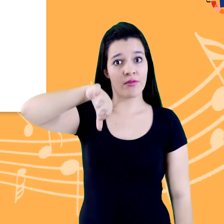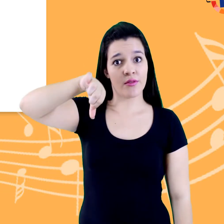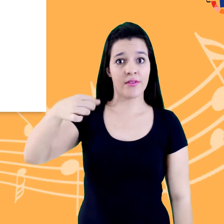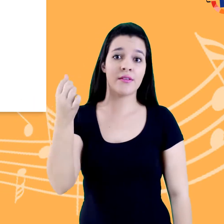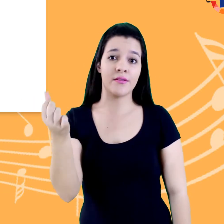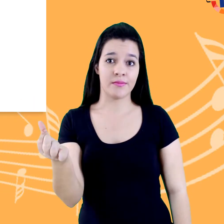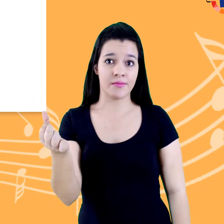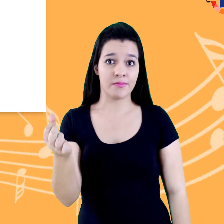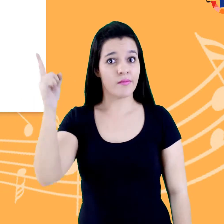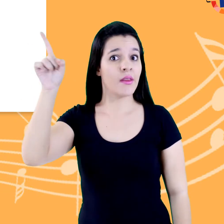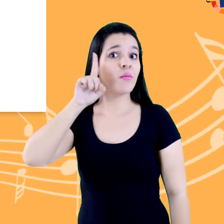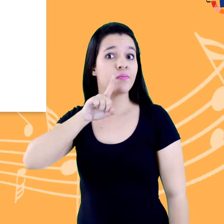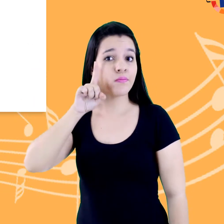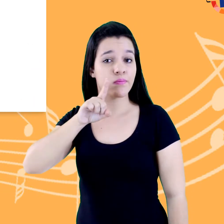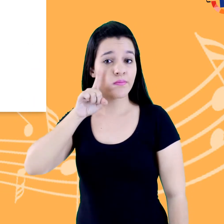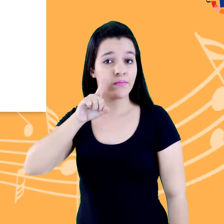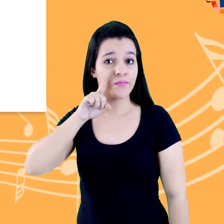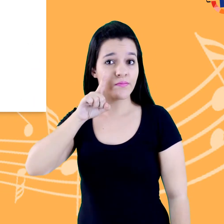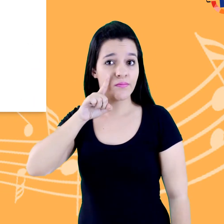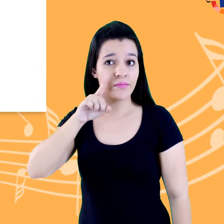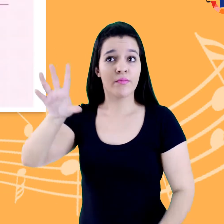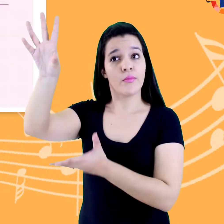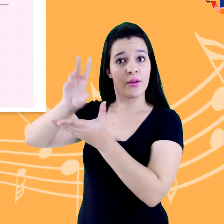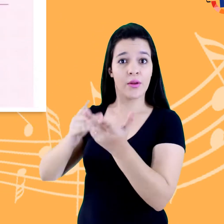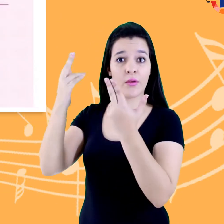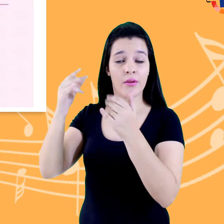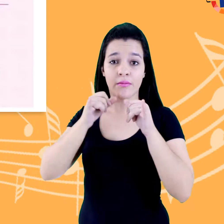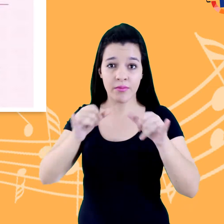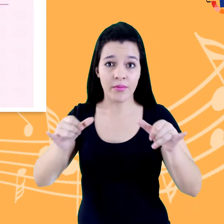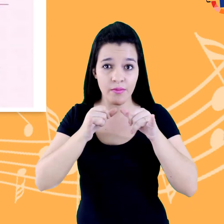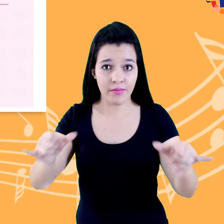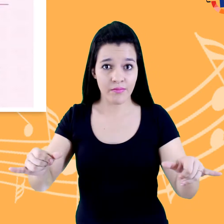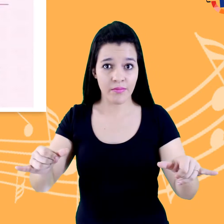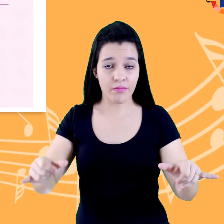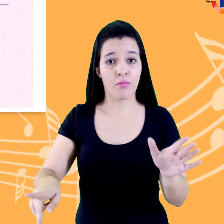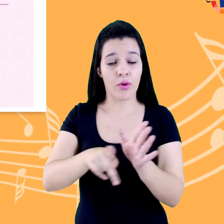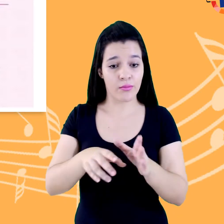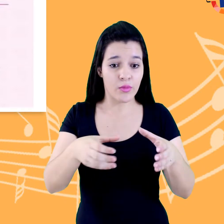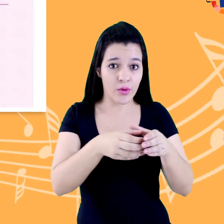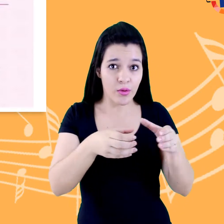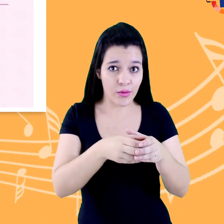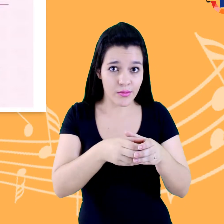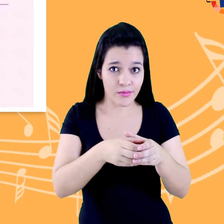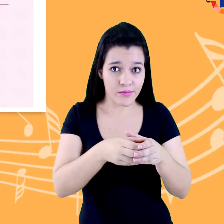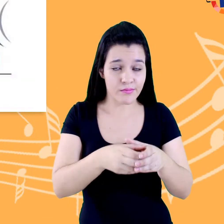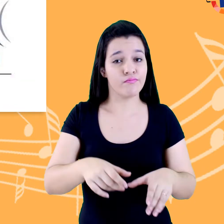1996 nos Estados Unidos pela League for the Hard of Hearing, hoje Center for Hearing